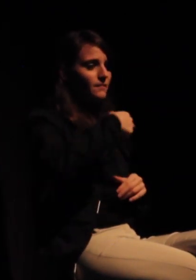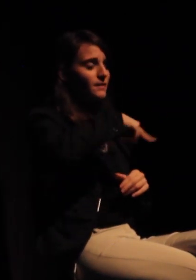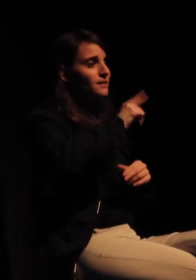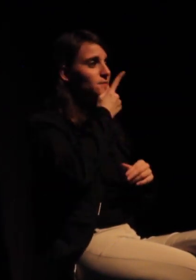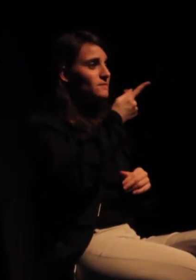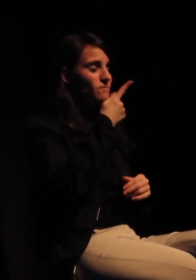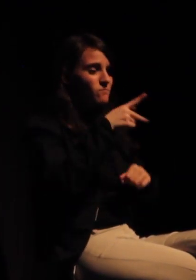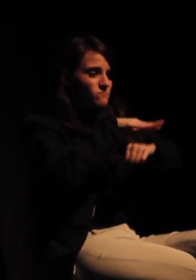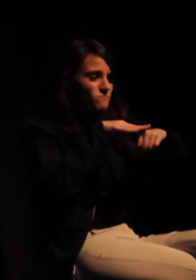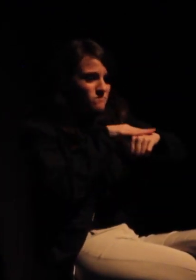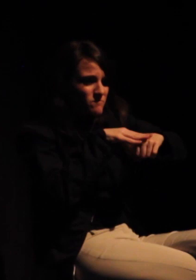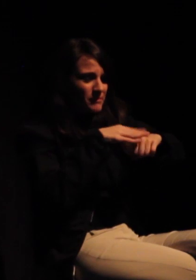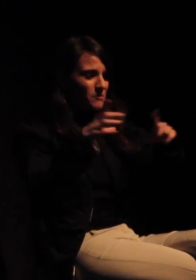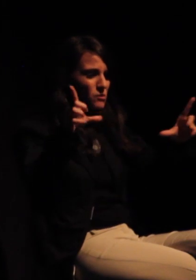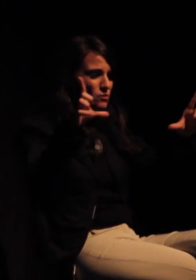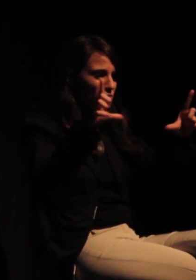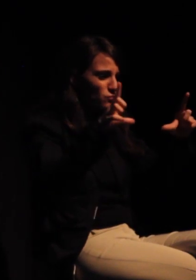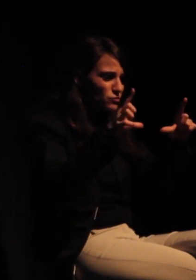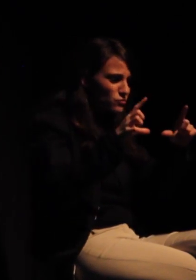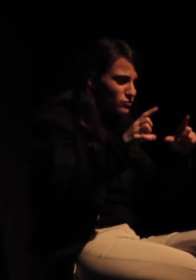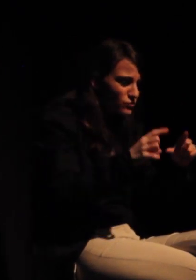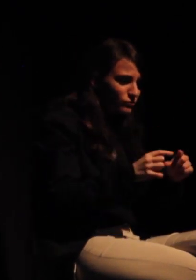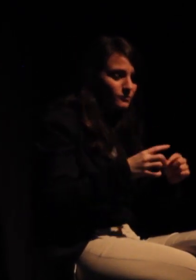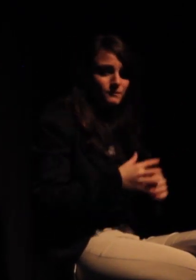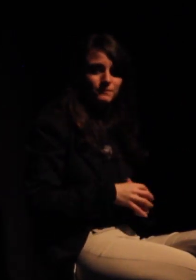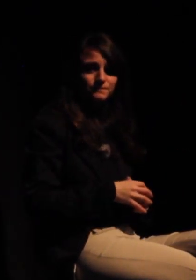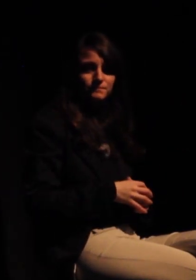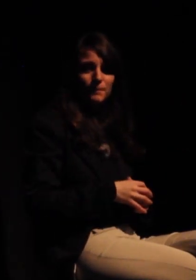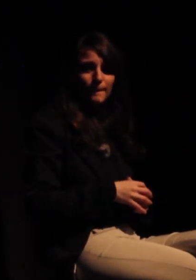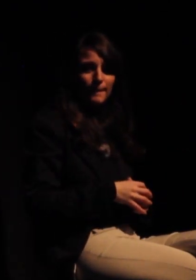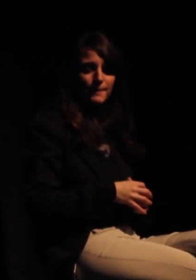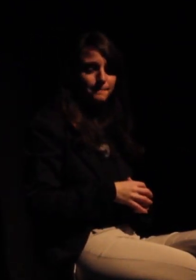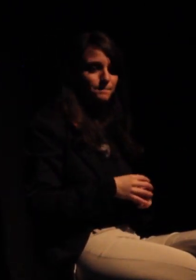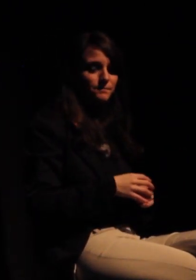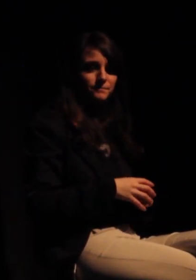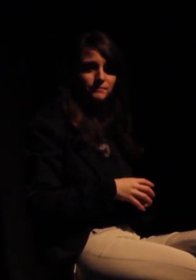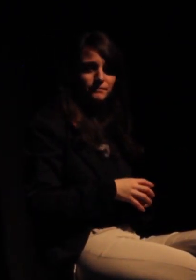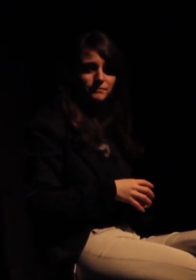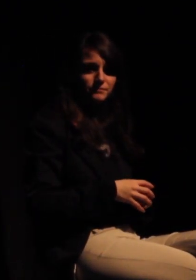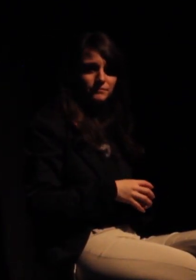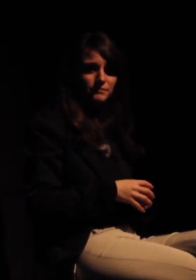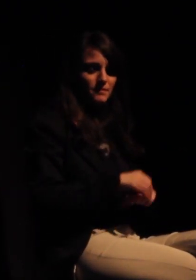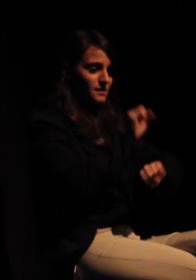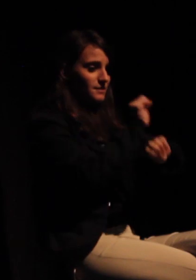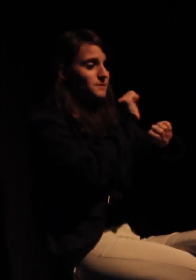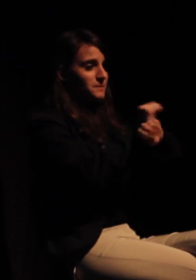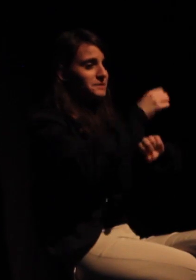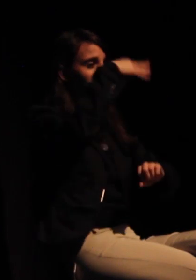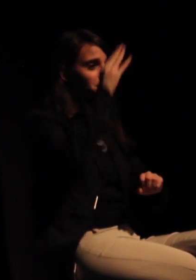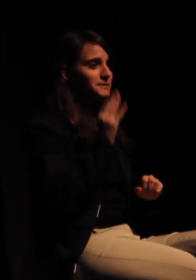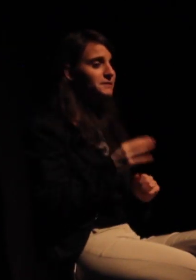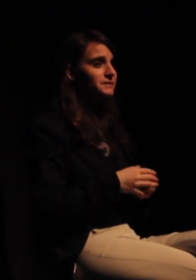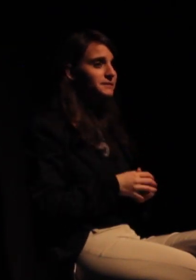para um público cada vez menor, e aí vem de repente a velha coisa, esperança